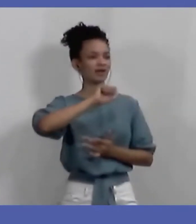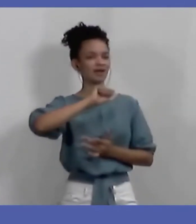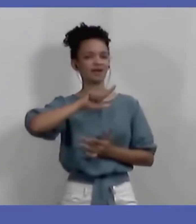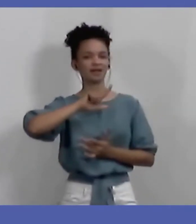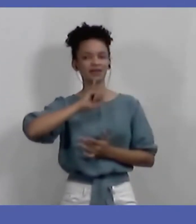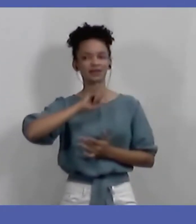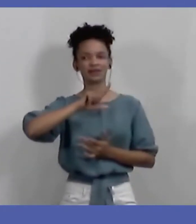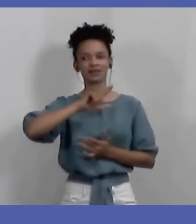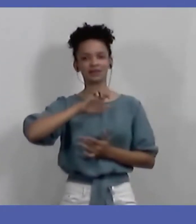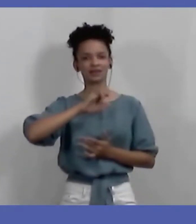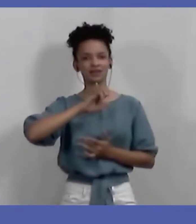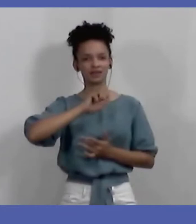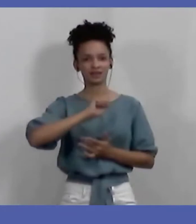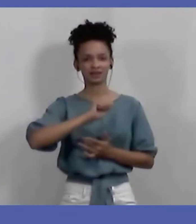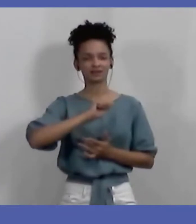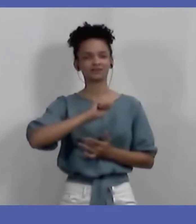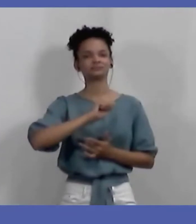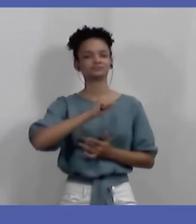demônios.